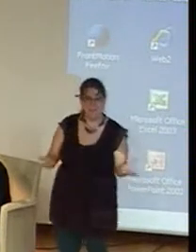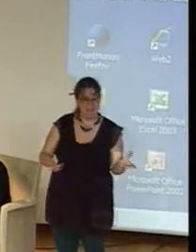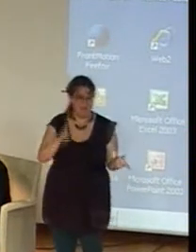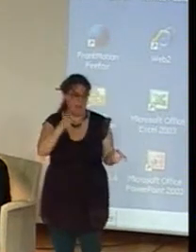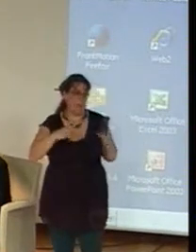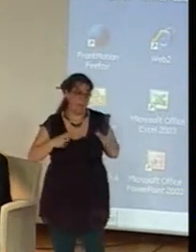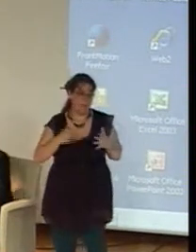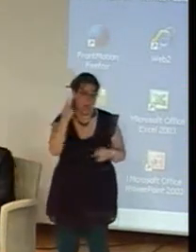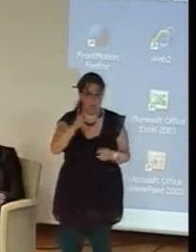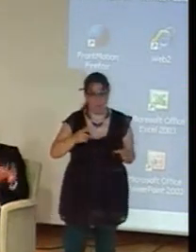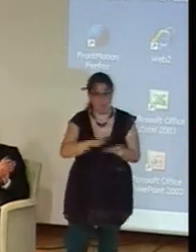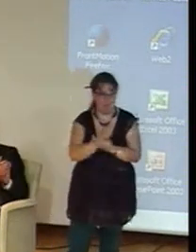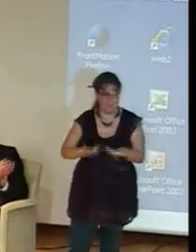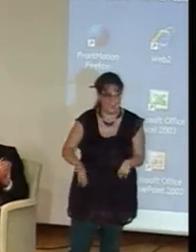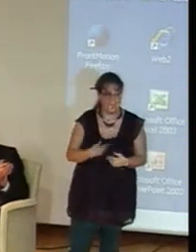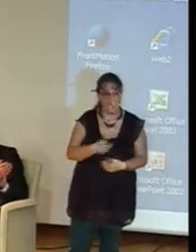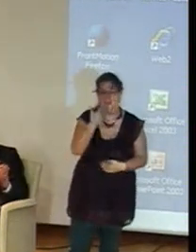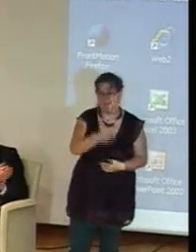question. Merci à eux.